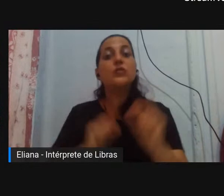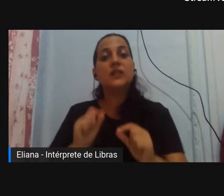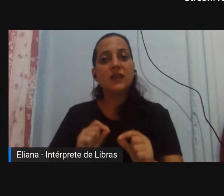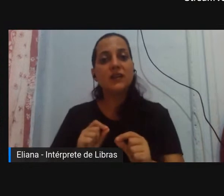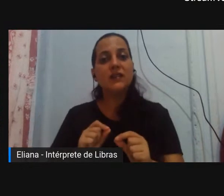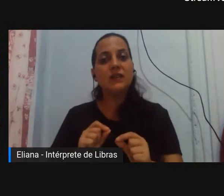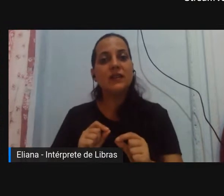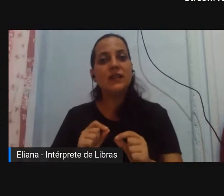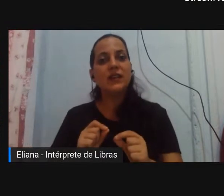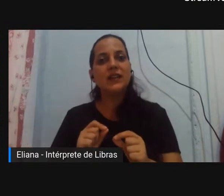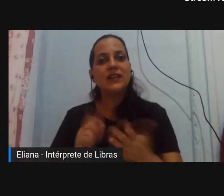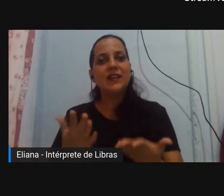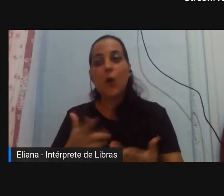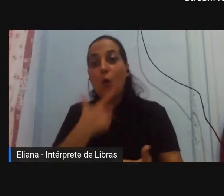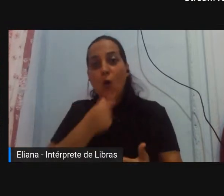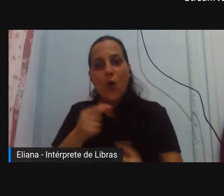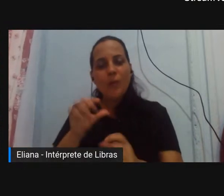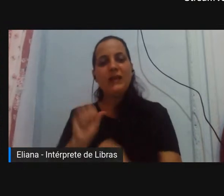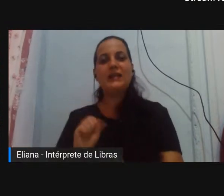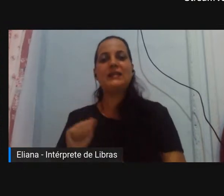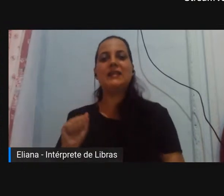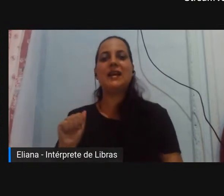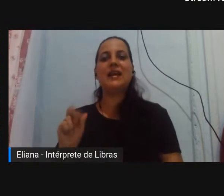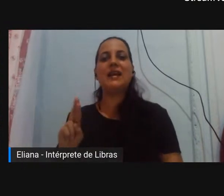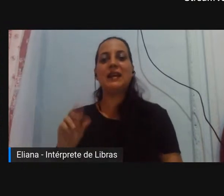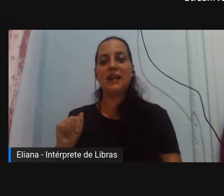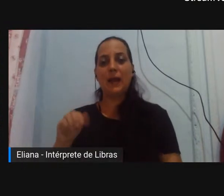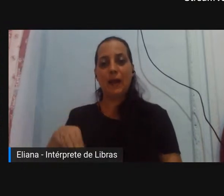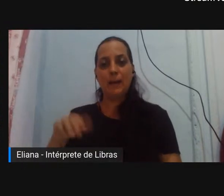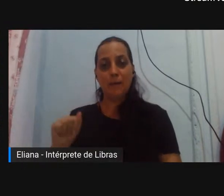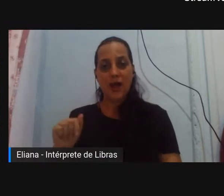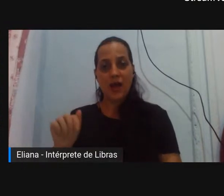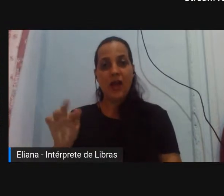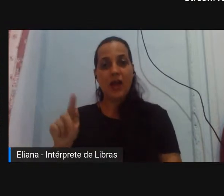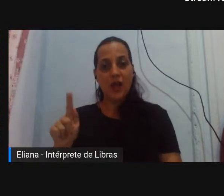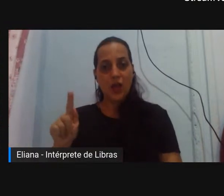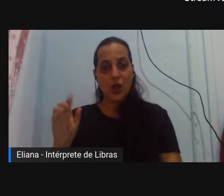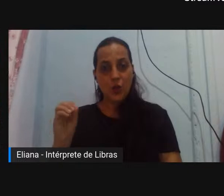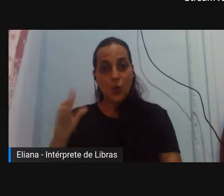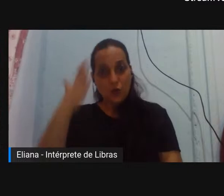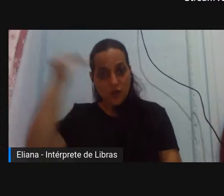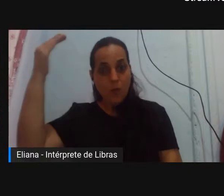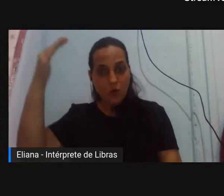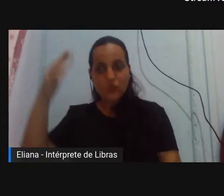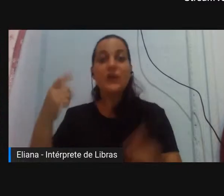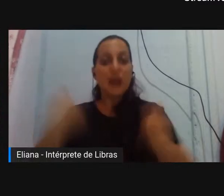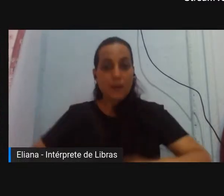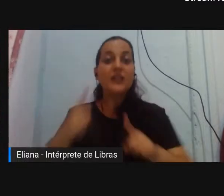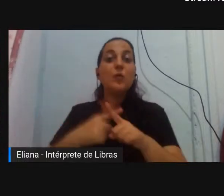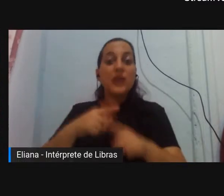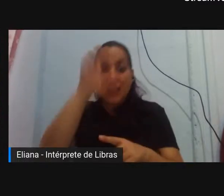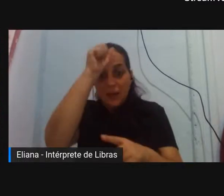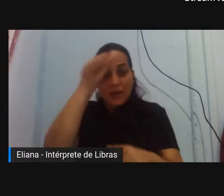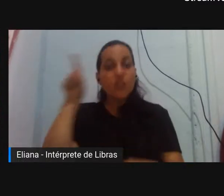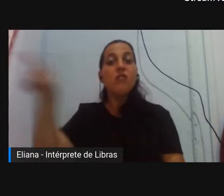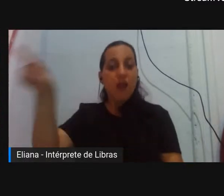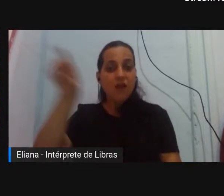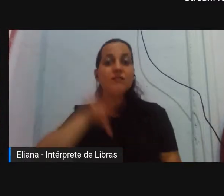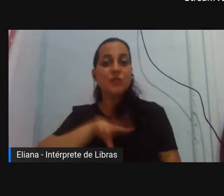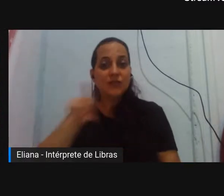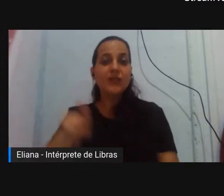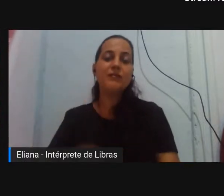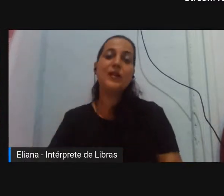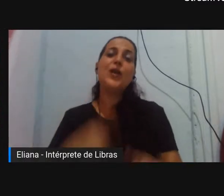o Saramago. Porque por mais talento que a pessoa tenha, se ele não tiver os